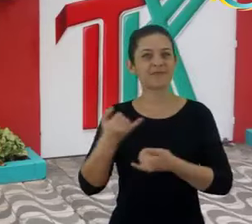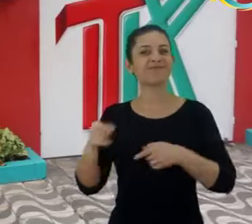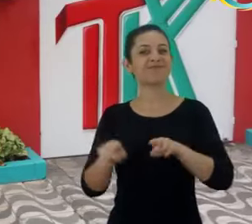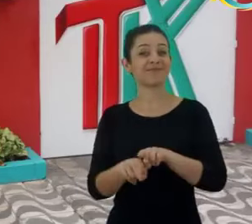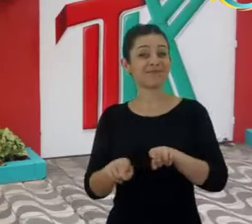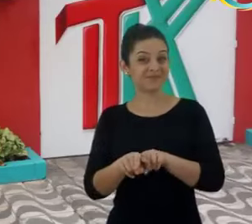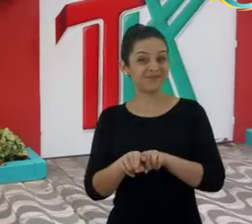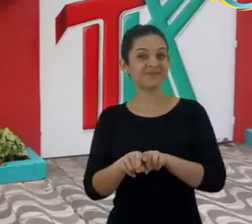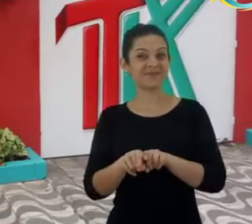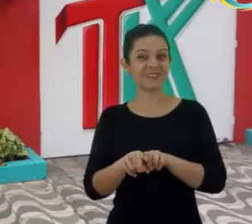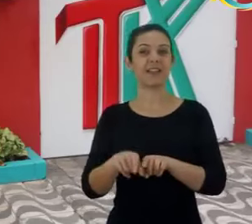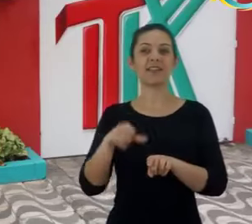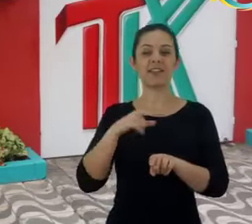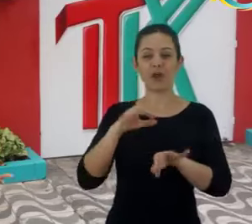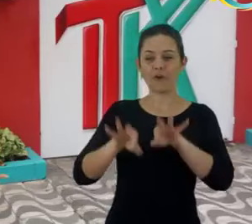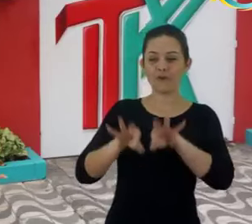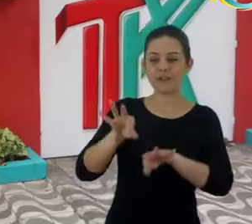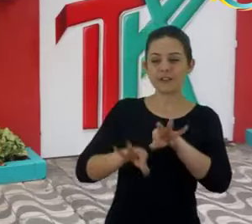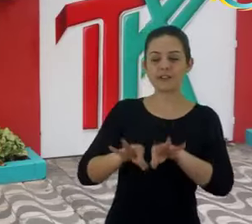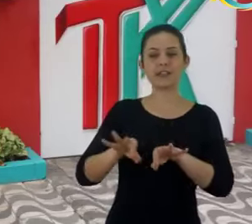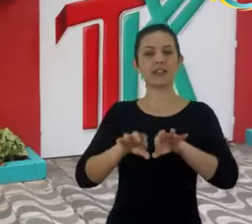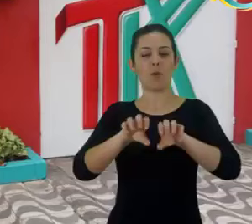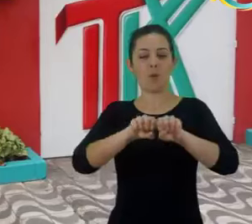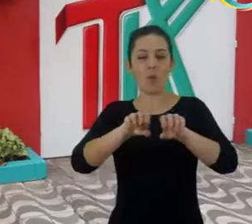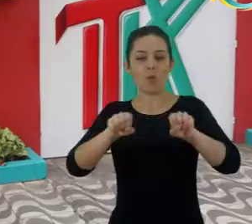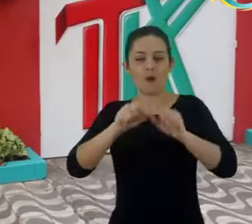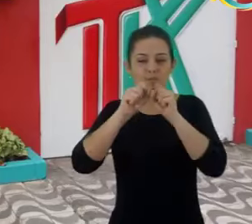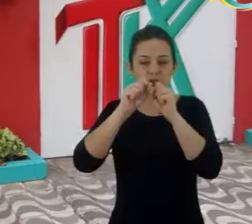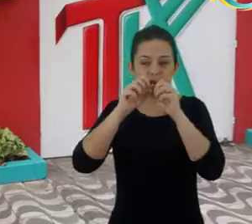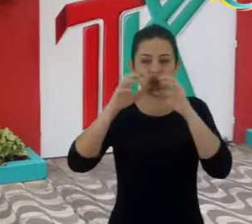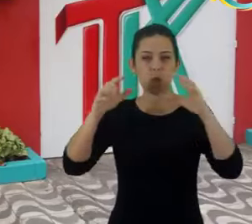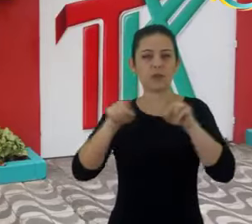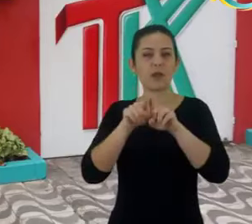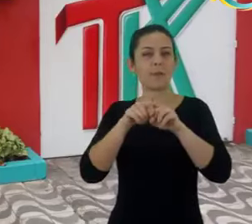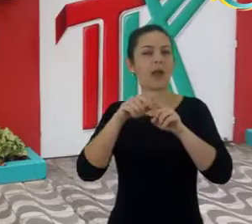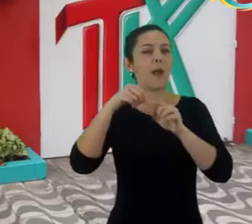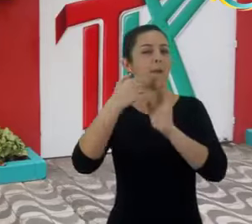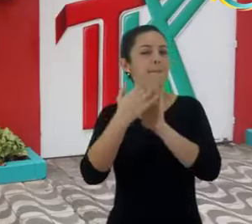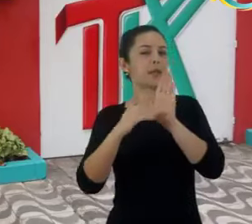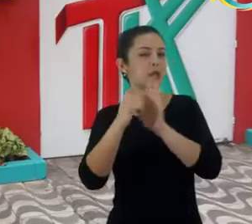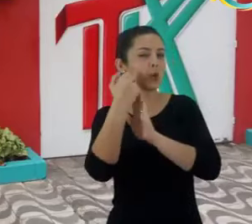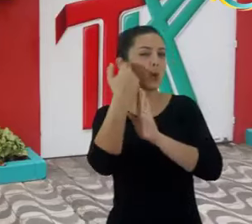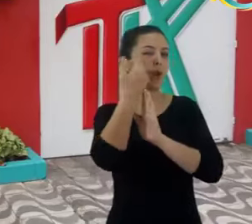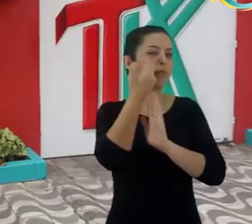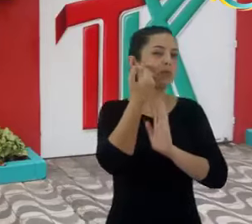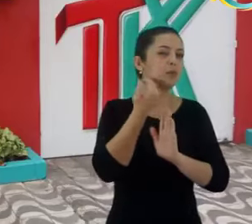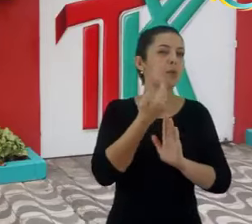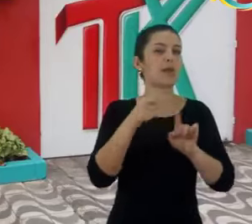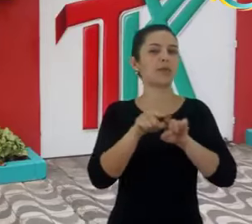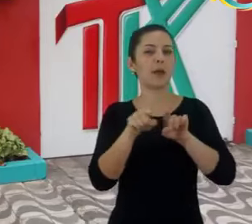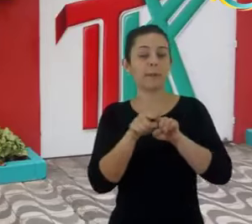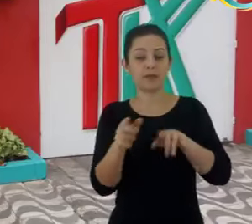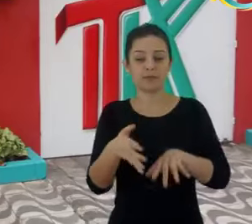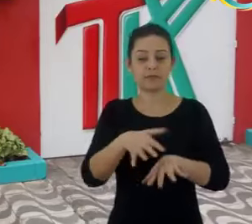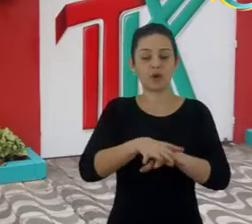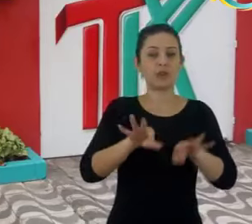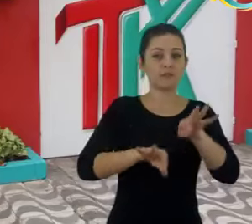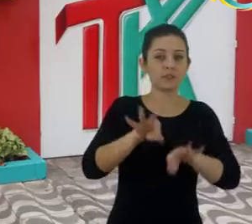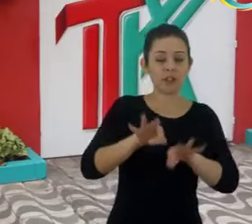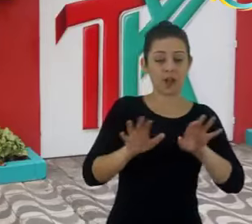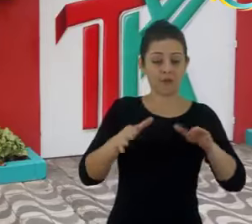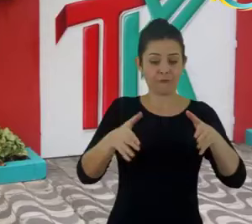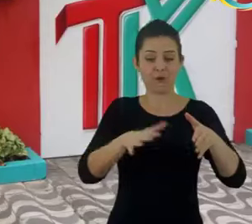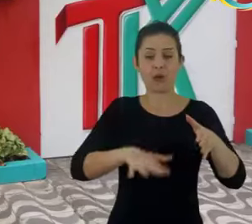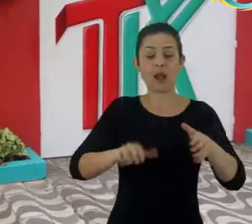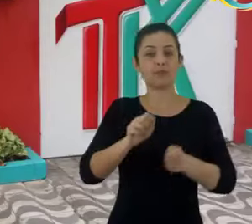recreação também. Então temos oficinas na área de escultura de bexigas, oficinas na área de pintura facial, dentro da área da inclusão muitas